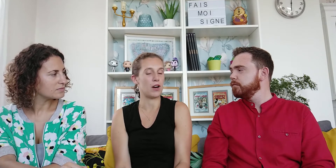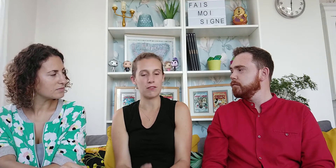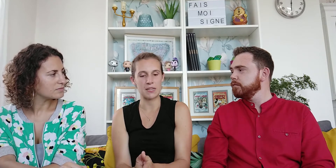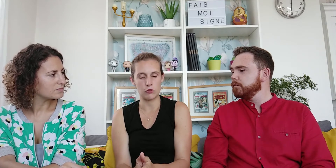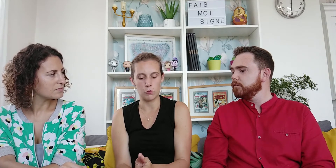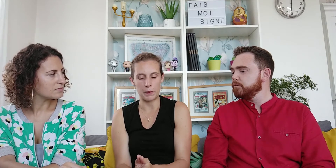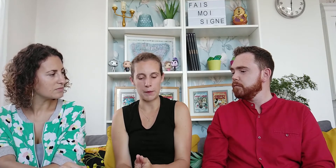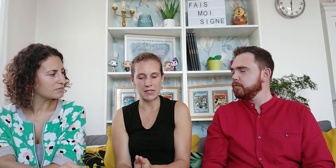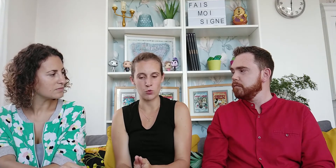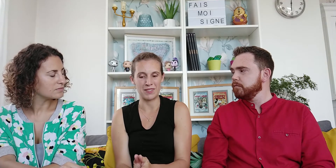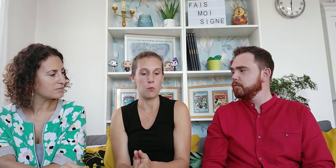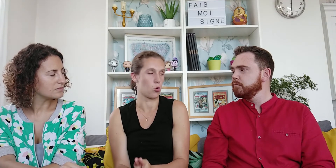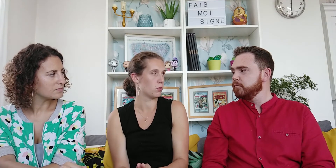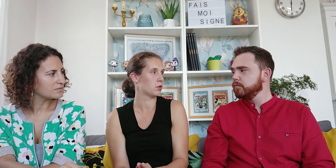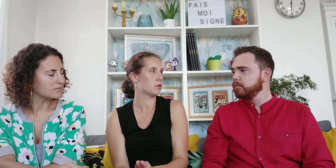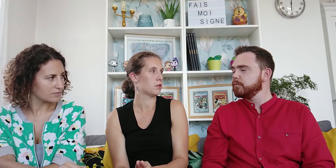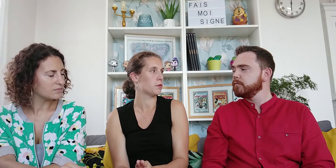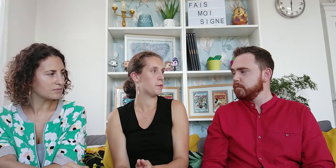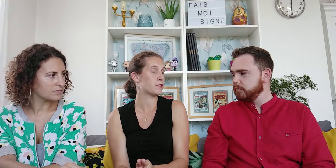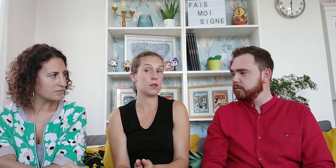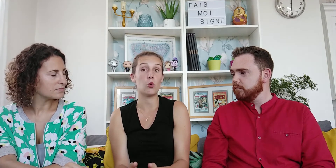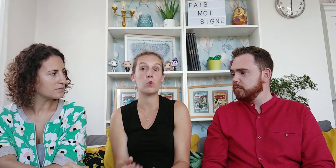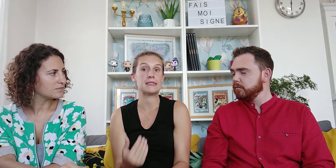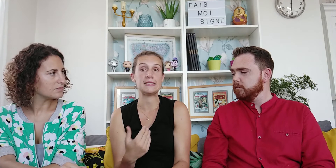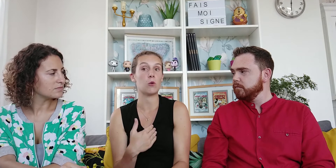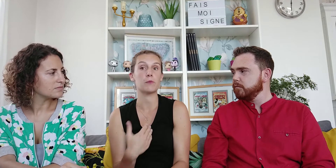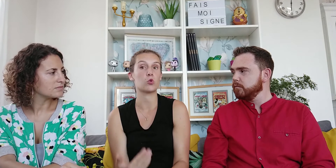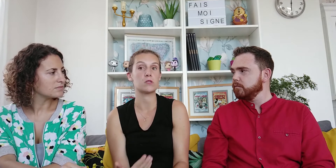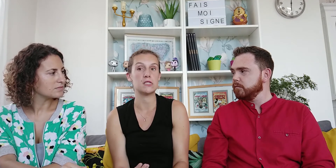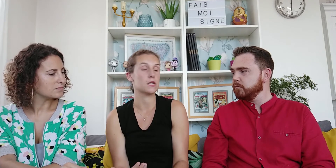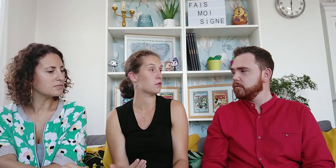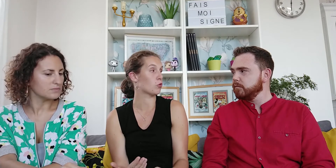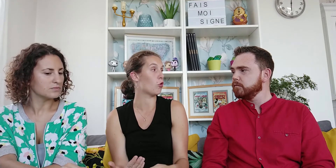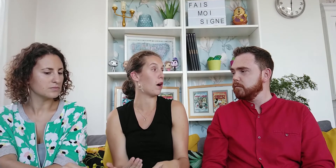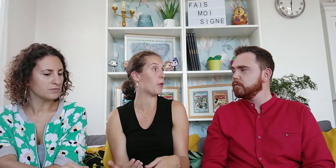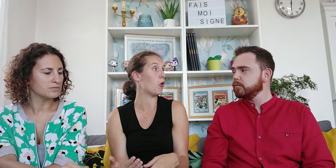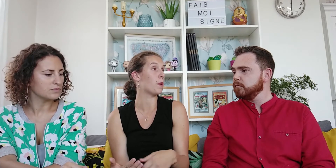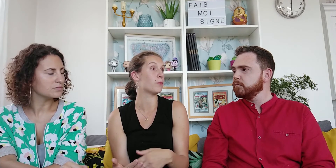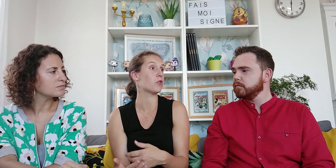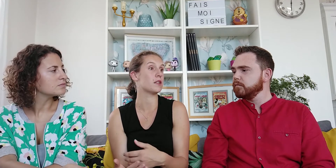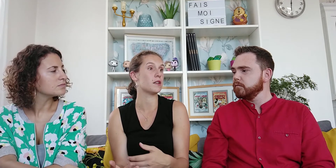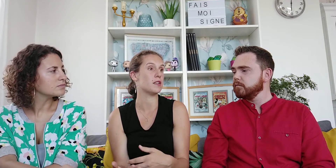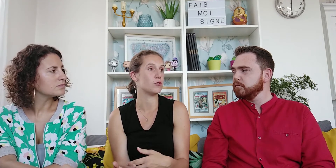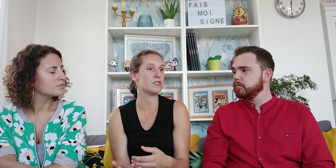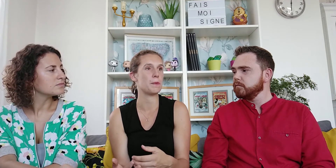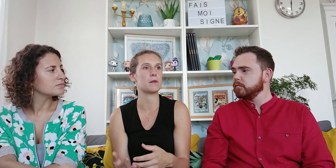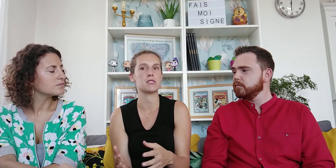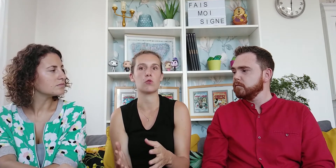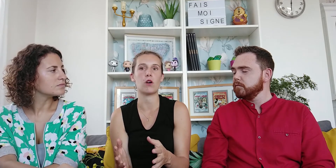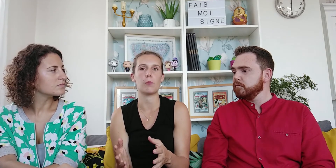ralentit absolument pas l'apparition des mots. Puisque les mots, on les dit en même temps qu'on signe. Donc on leur apprend en même temps les deux. C'est pas comme si on leur